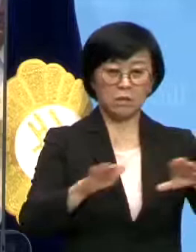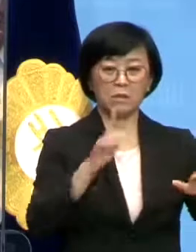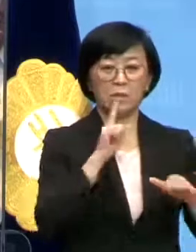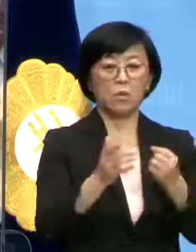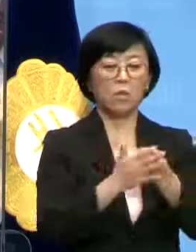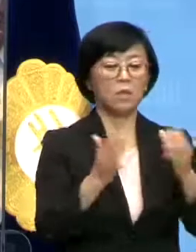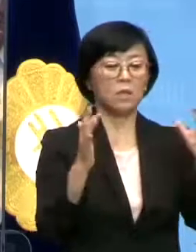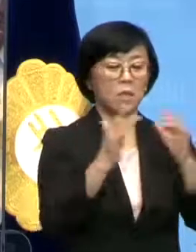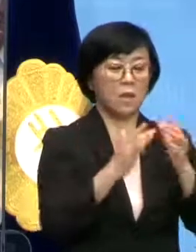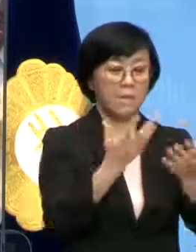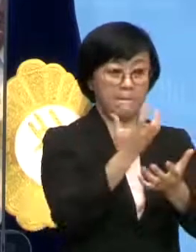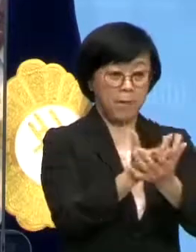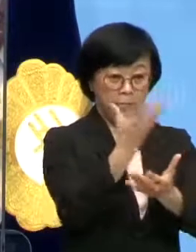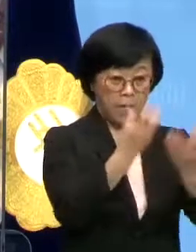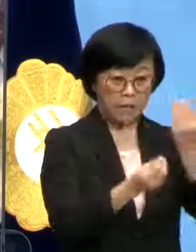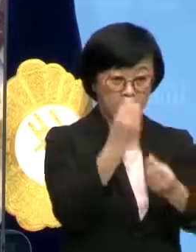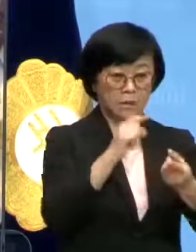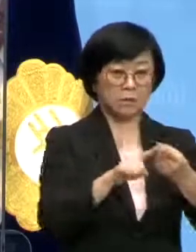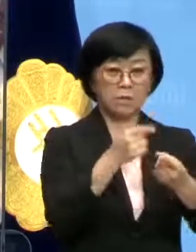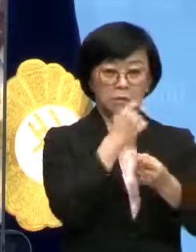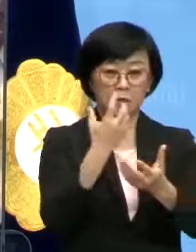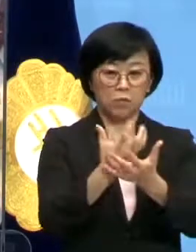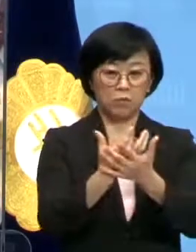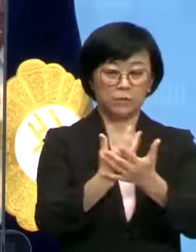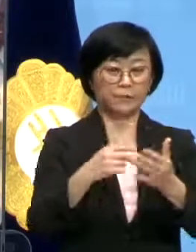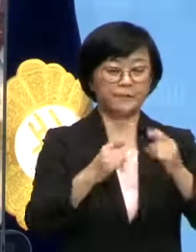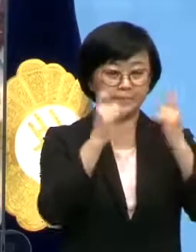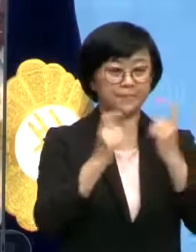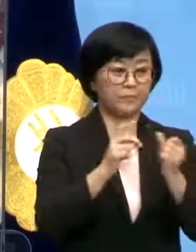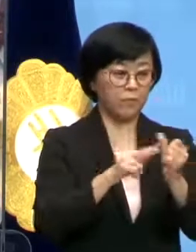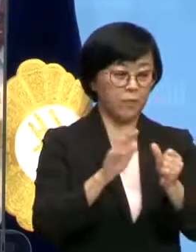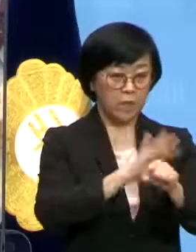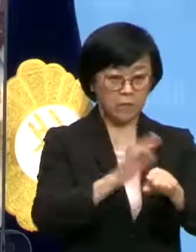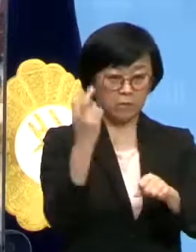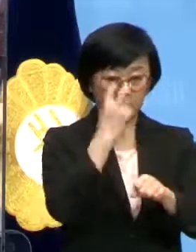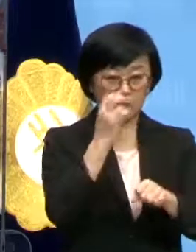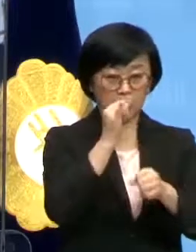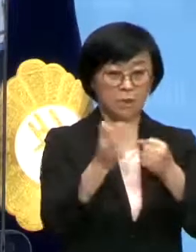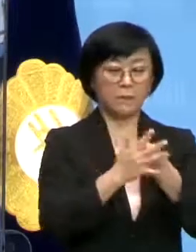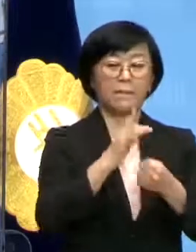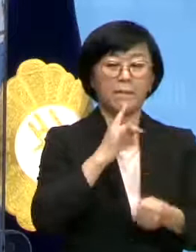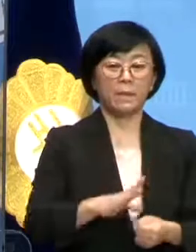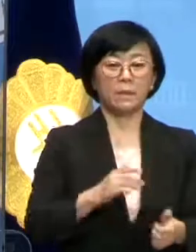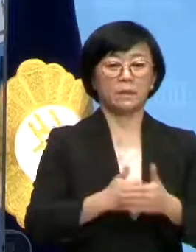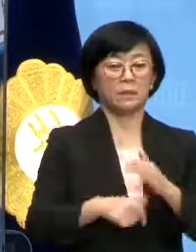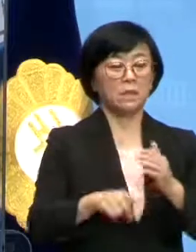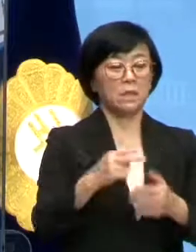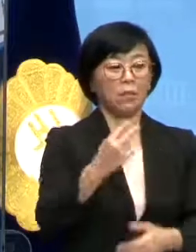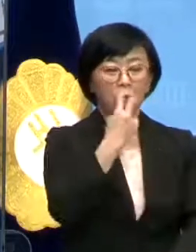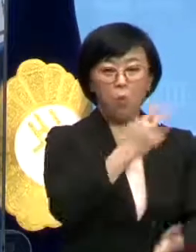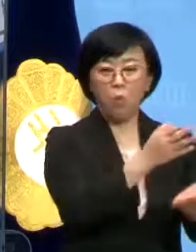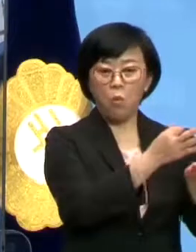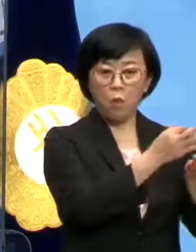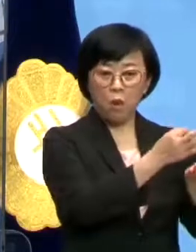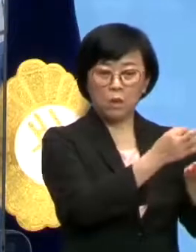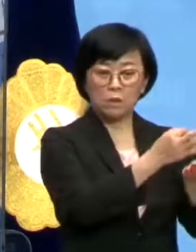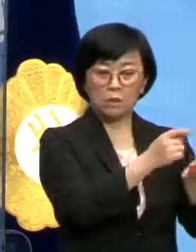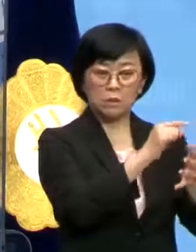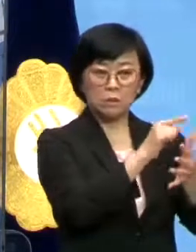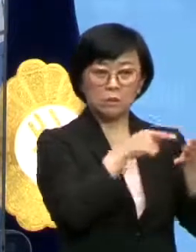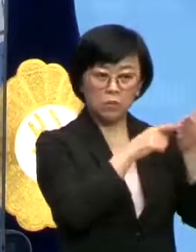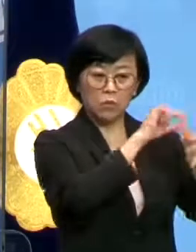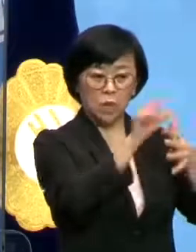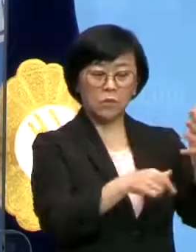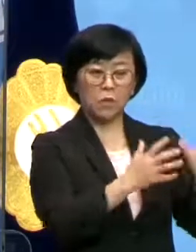온라인으로 발급되고 있는 전자 증빙서 의 개인 정보도 잘 관리되고 있습니다 다만 실손 보험 청구 간소화 를